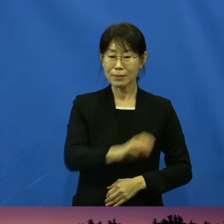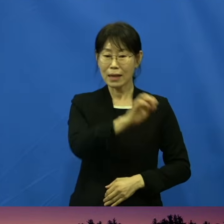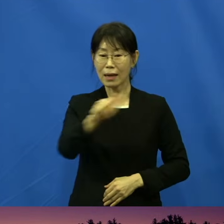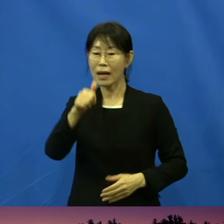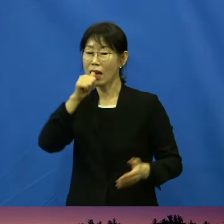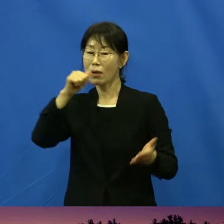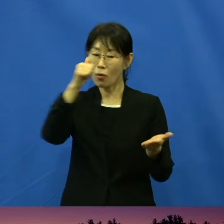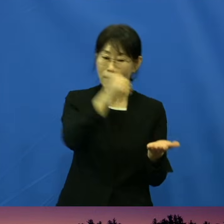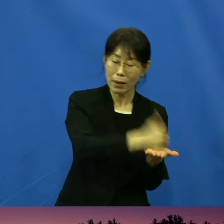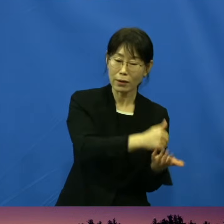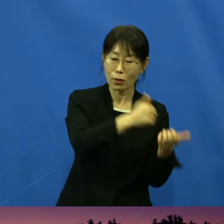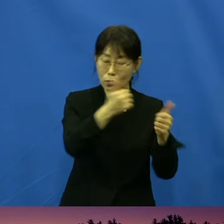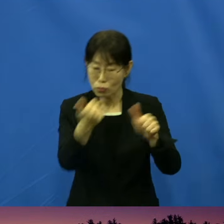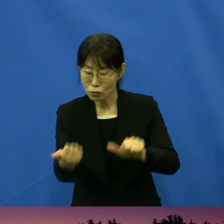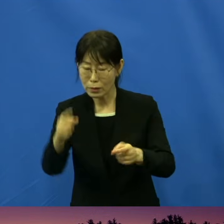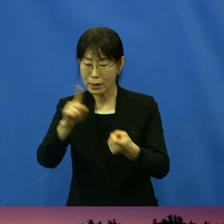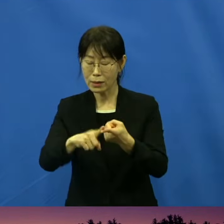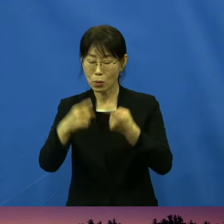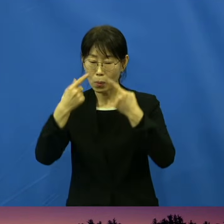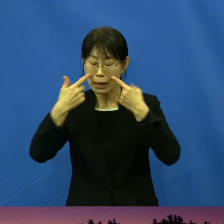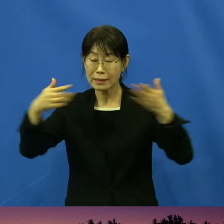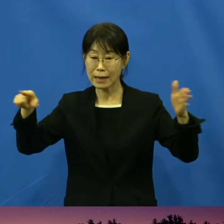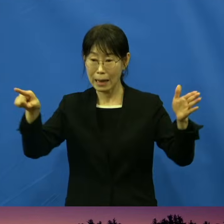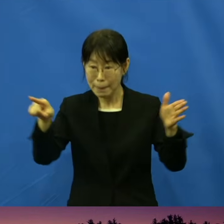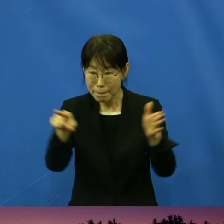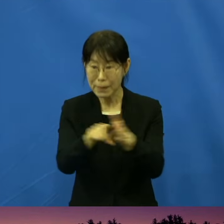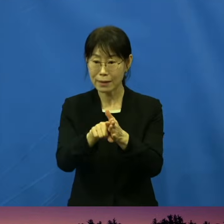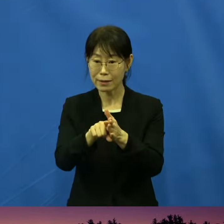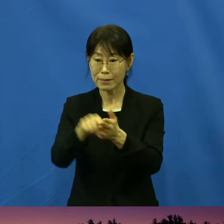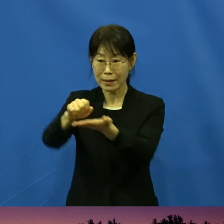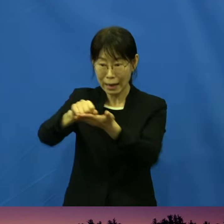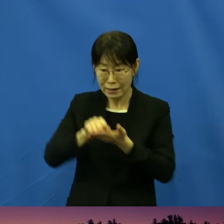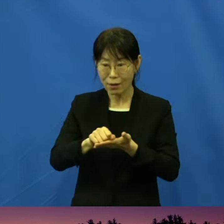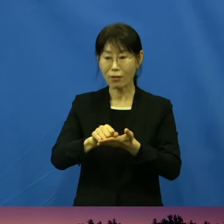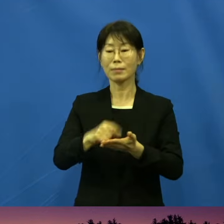삶을 바꾸어 놓는 가장 강력한 경험이 되는 거예요.